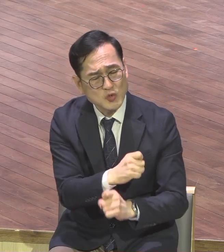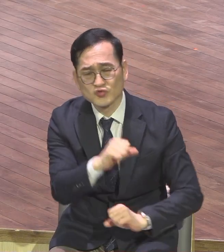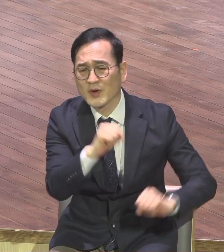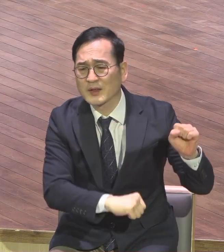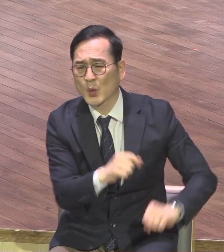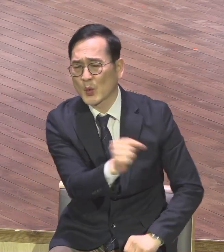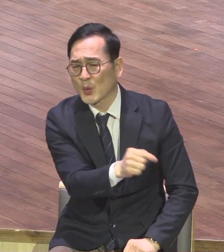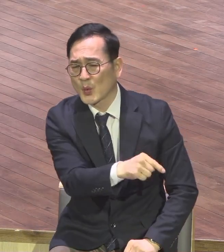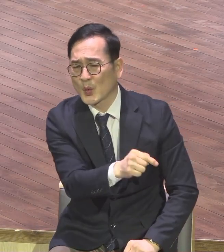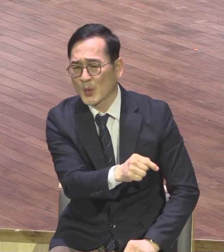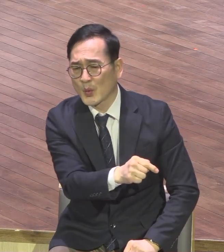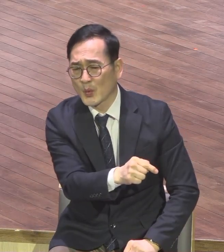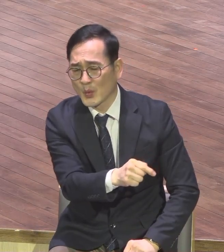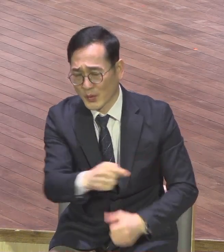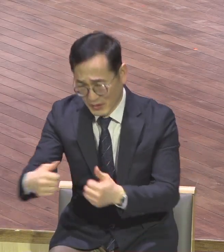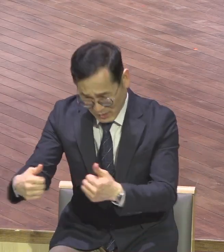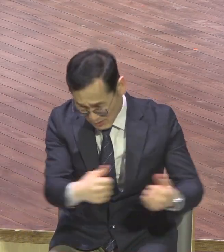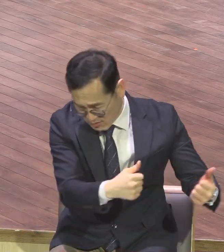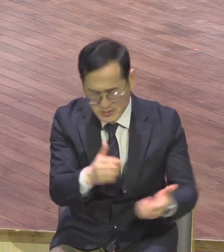행하느니라.